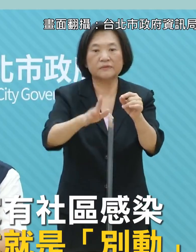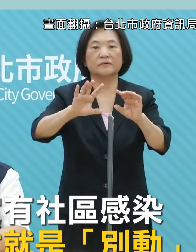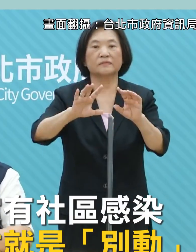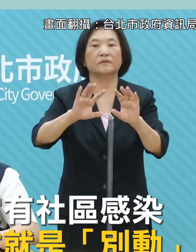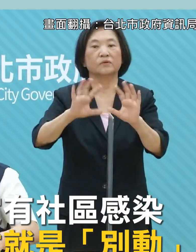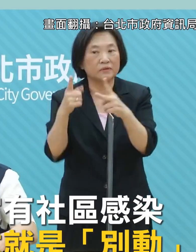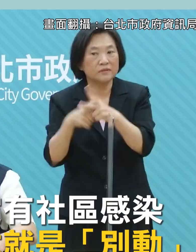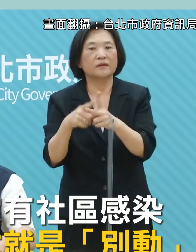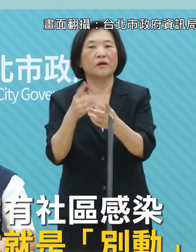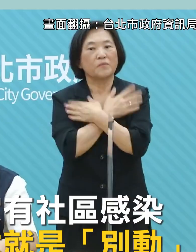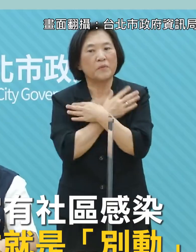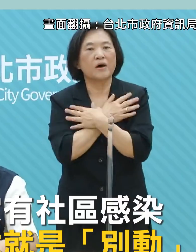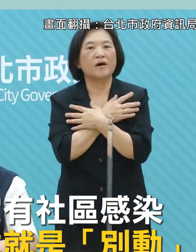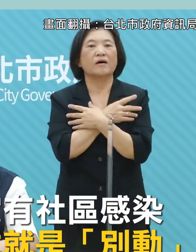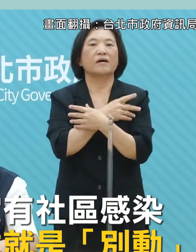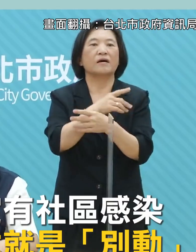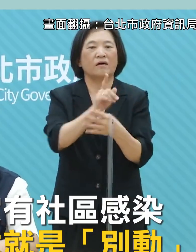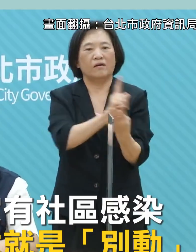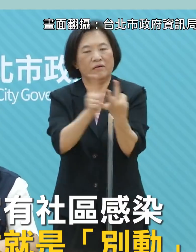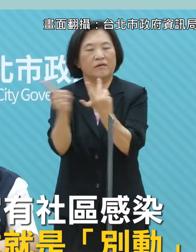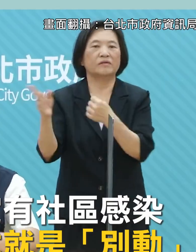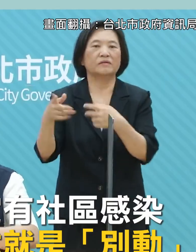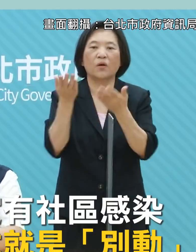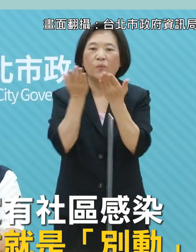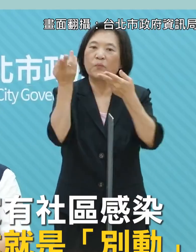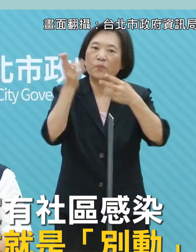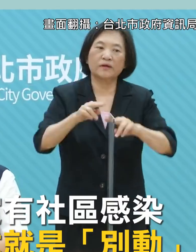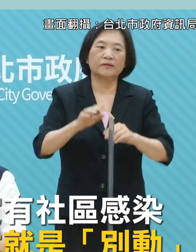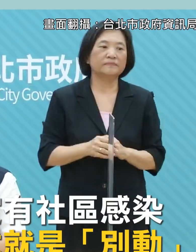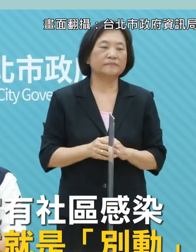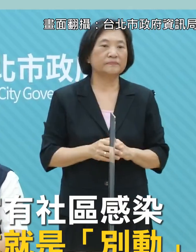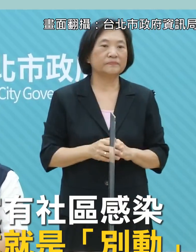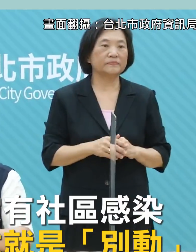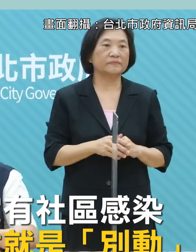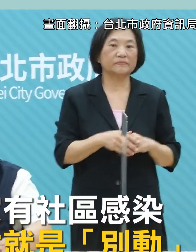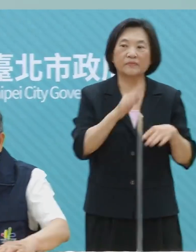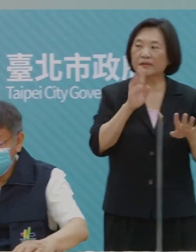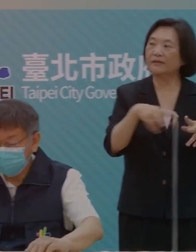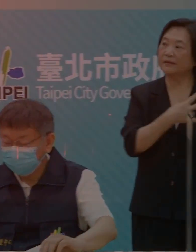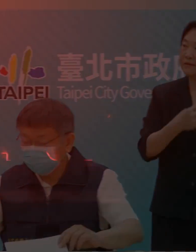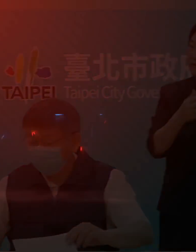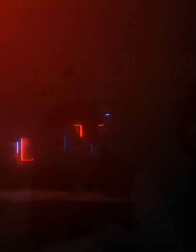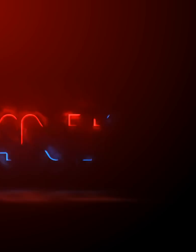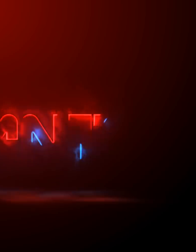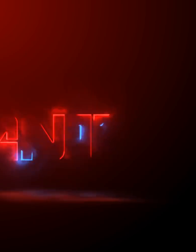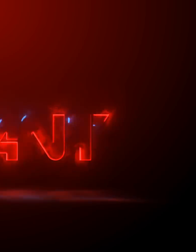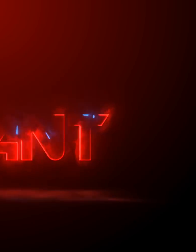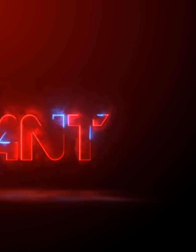哦，明天台北市高中以下全部停班停课。好，就这样。